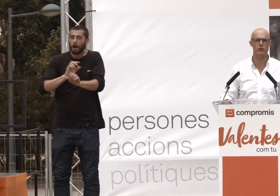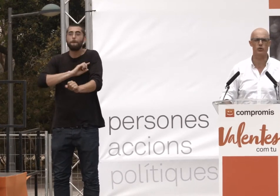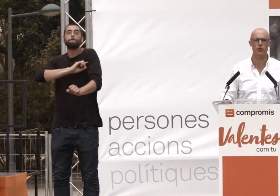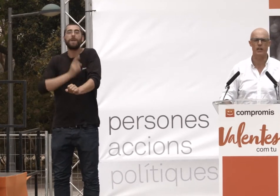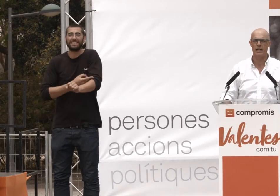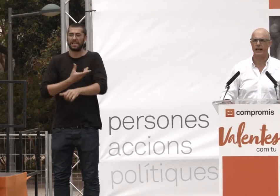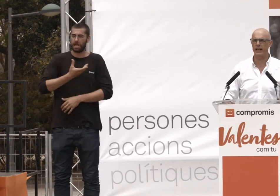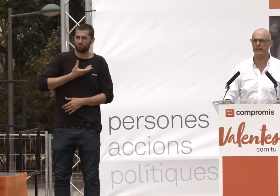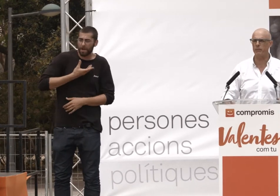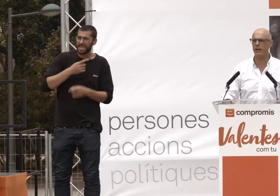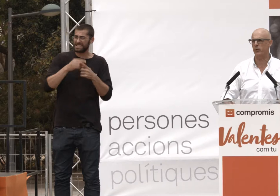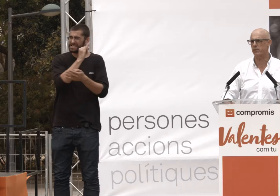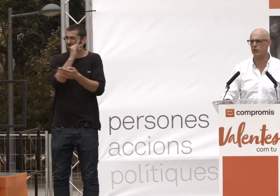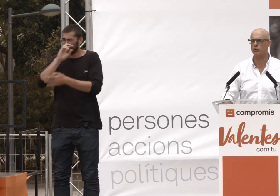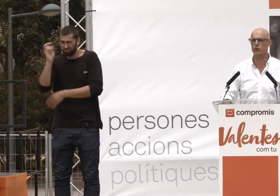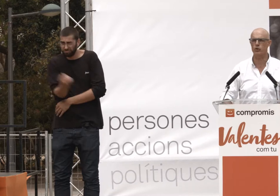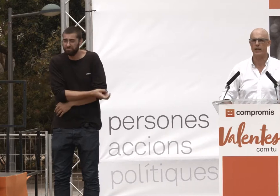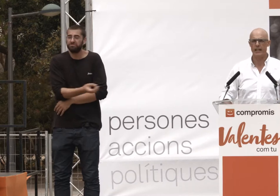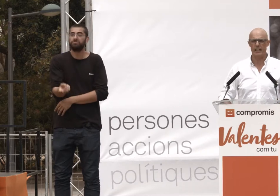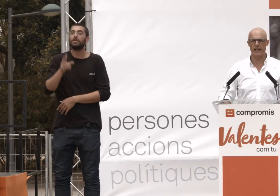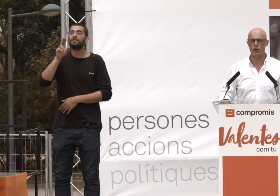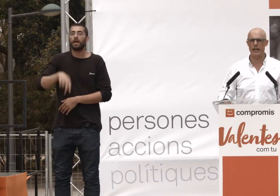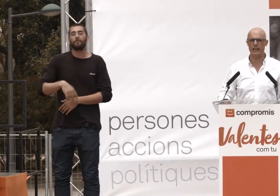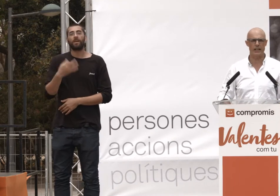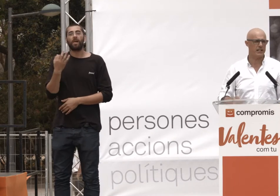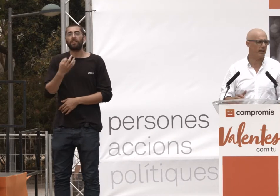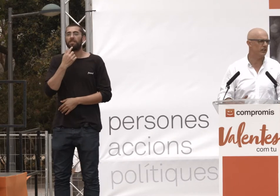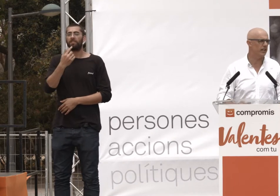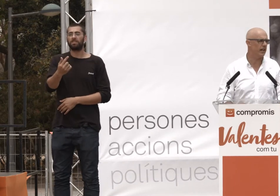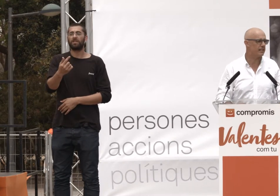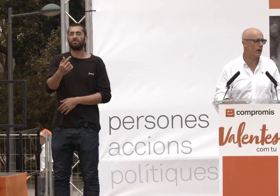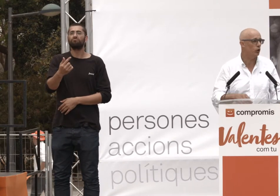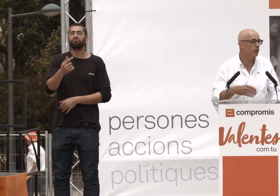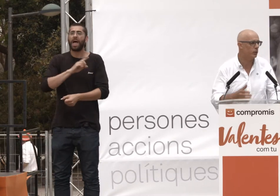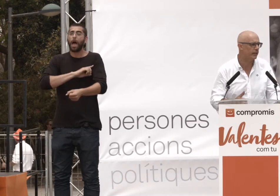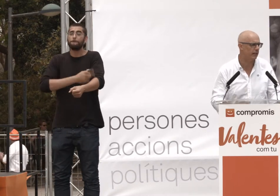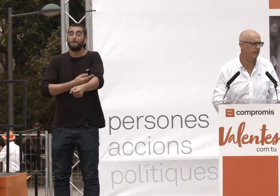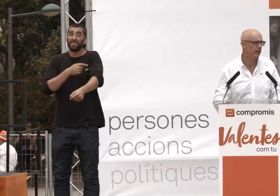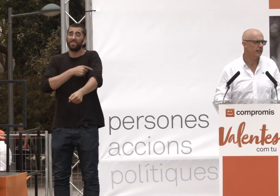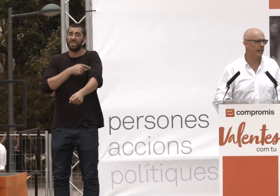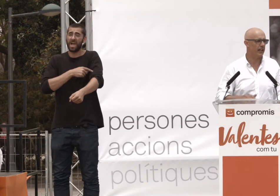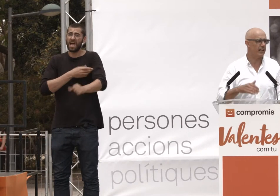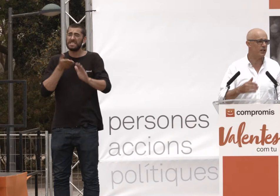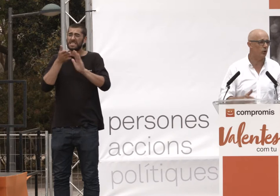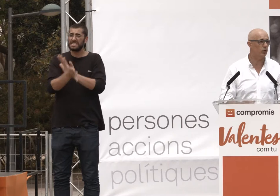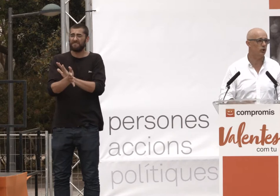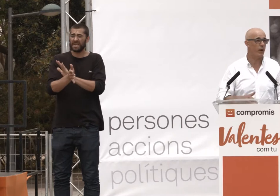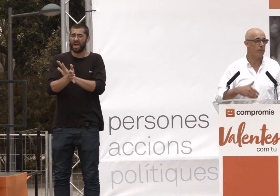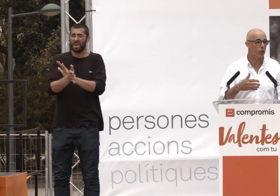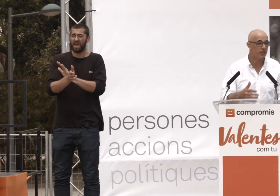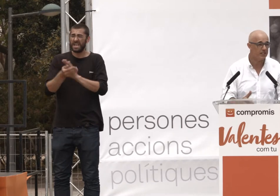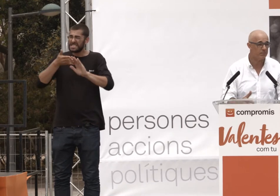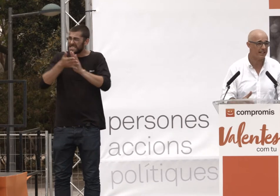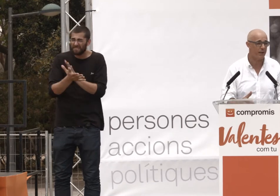altres institucions, crec que també hauríem de ser justos i recordar que aquesta valentia és la continuïtat del que ha sigut